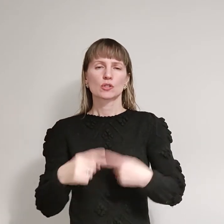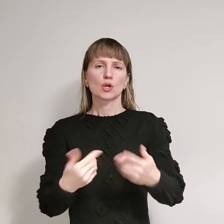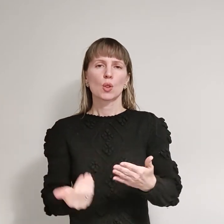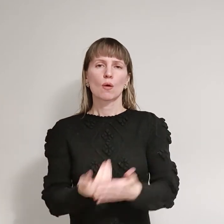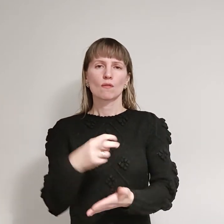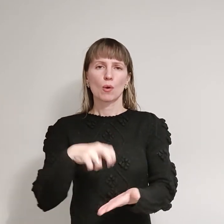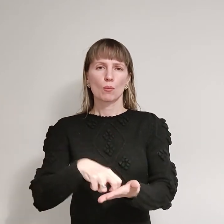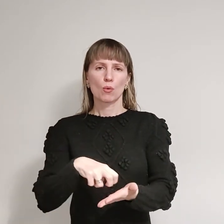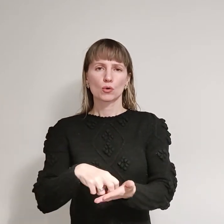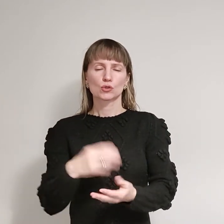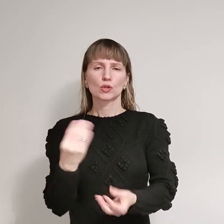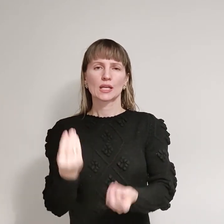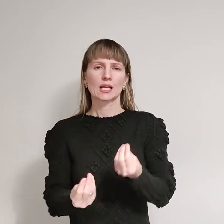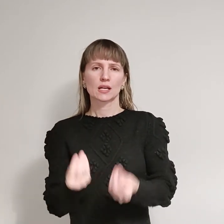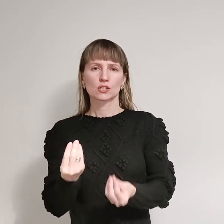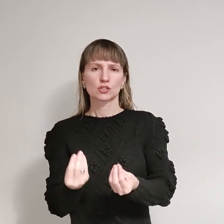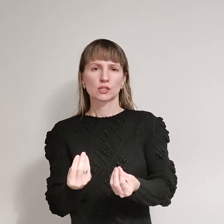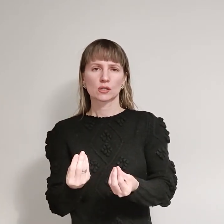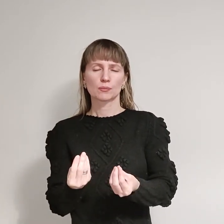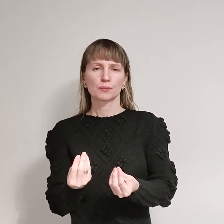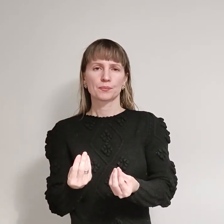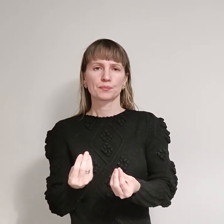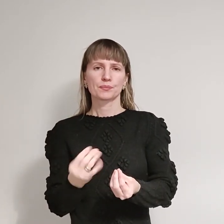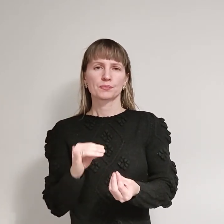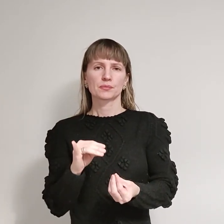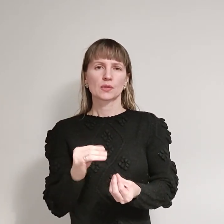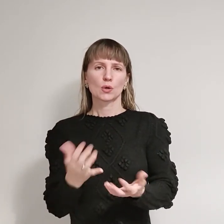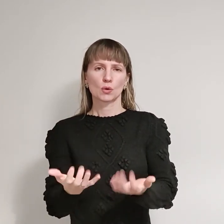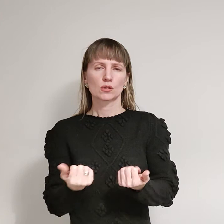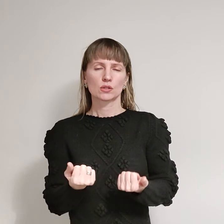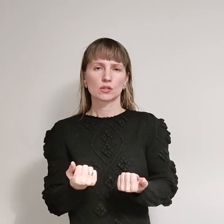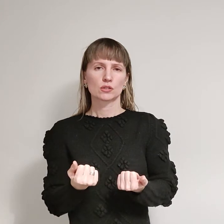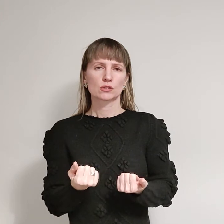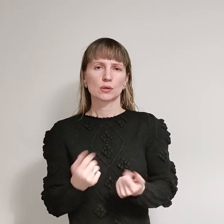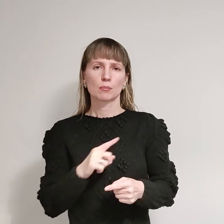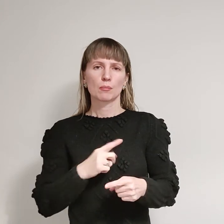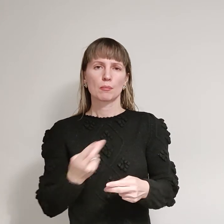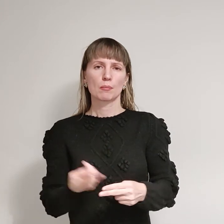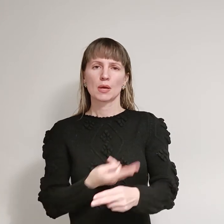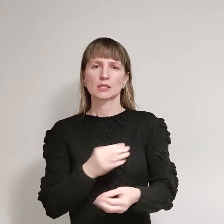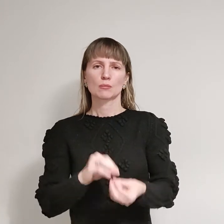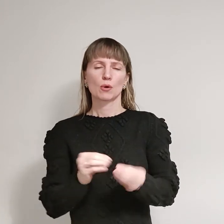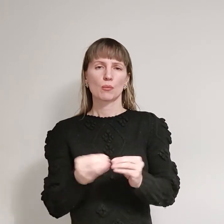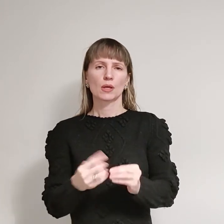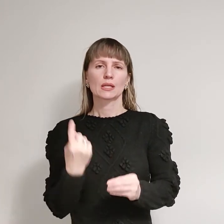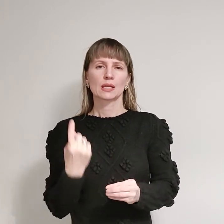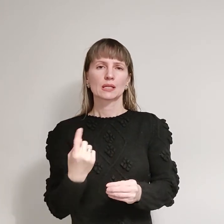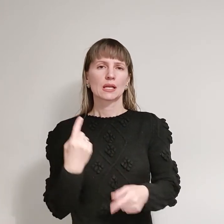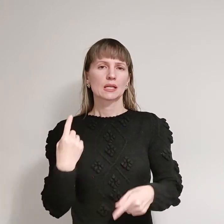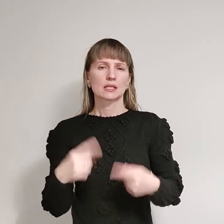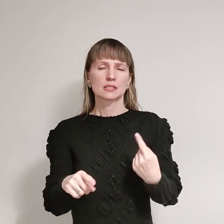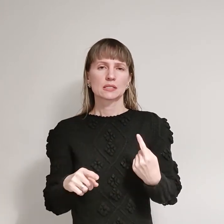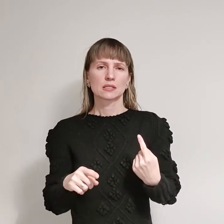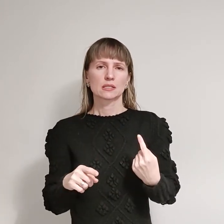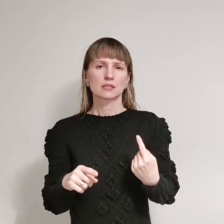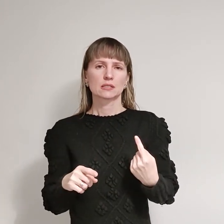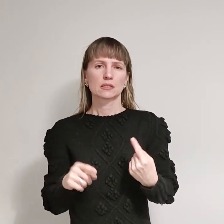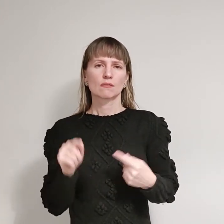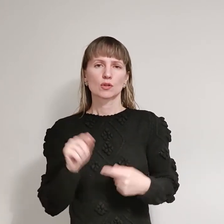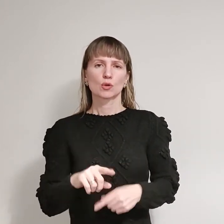пошту іграшки і одержали їх без проблем. Єдина різниця в тому, що